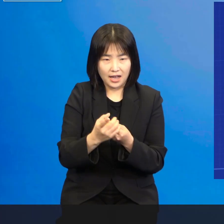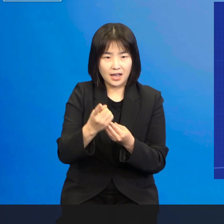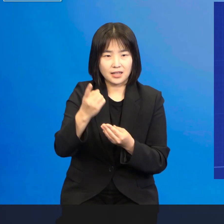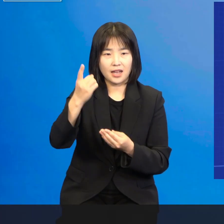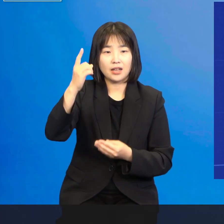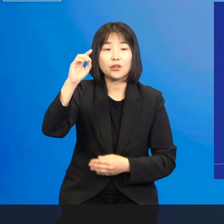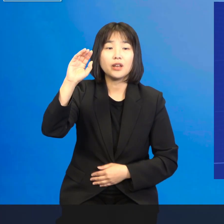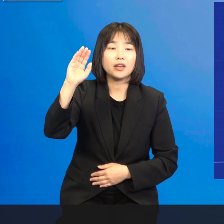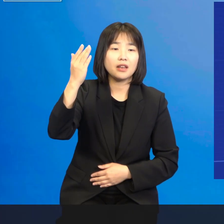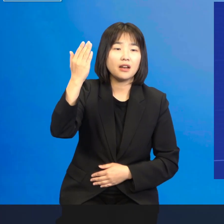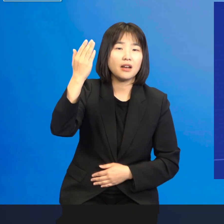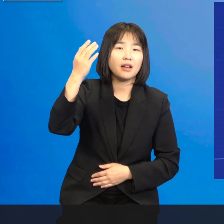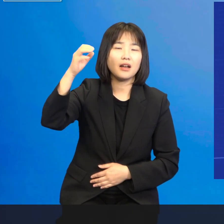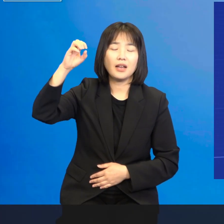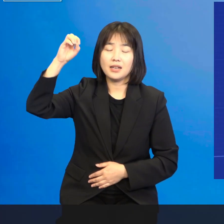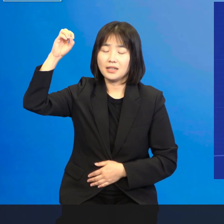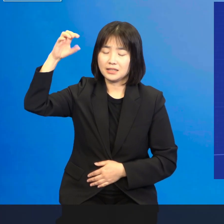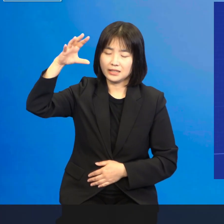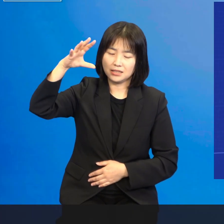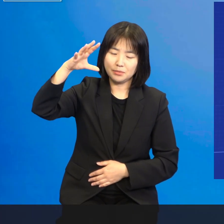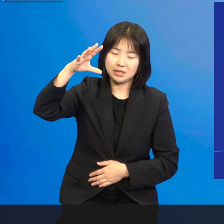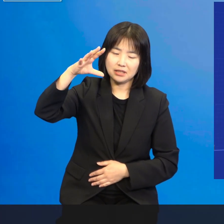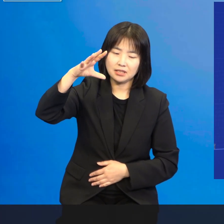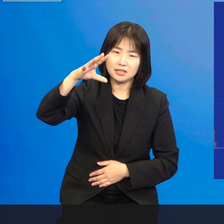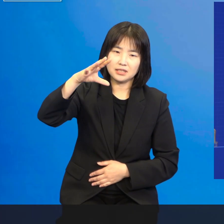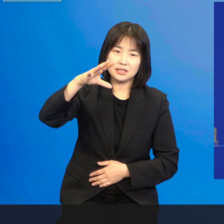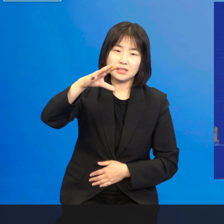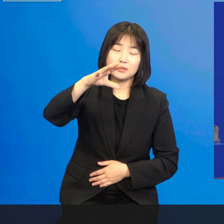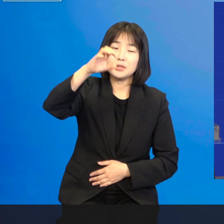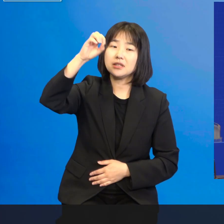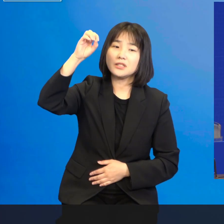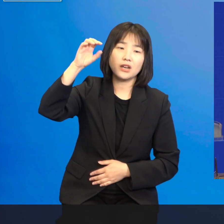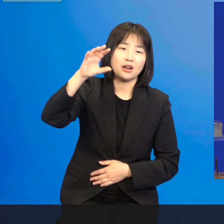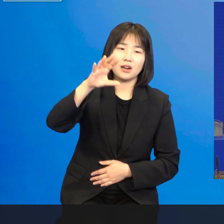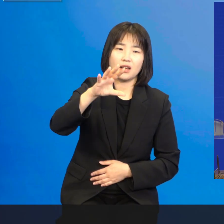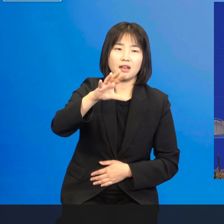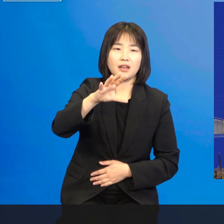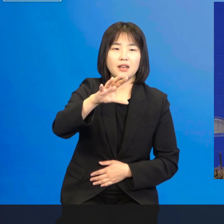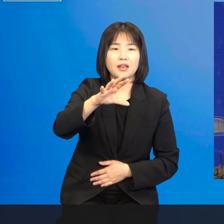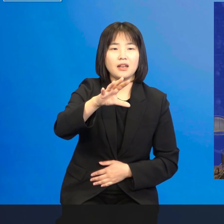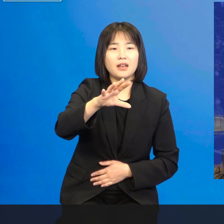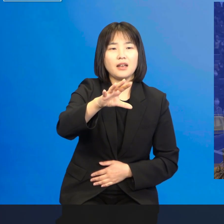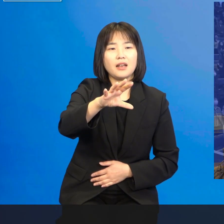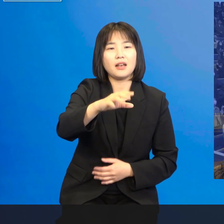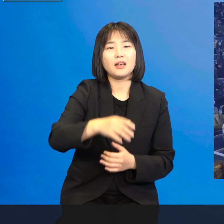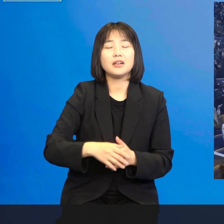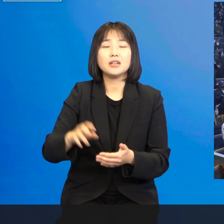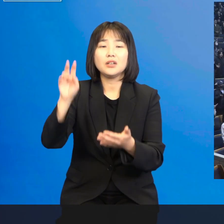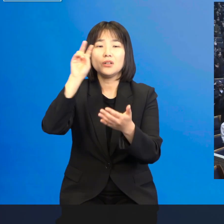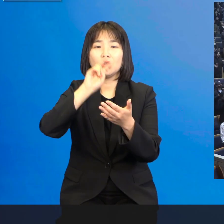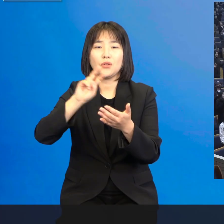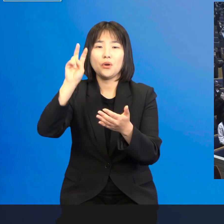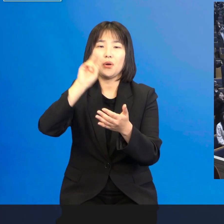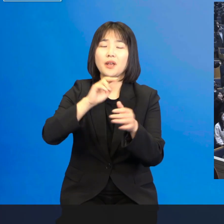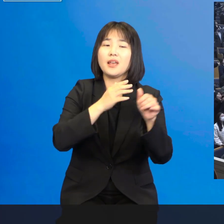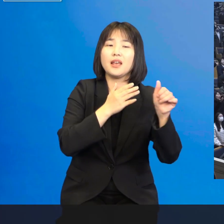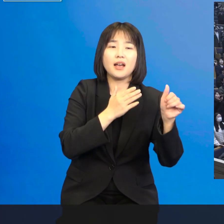서로 하나 되어 그 빛을 비추라. 노래하라,